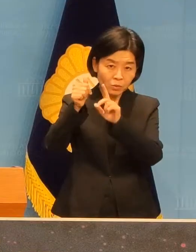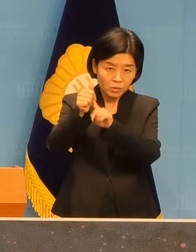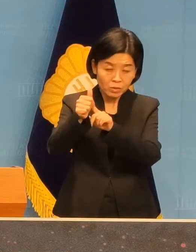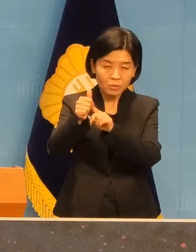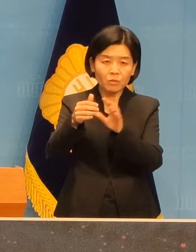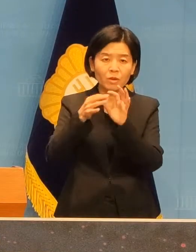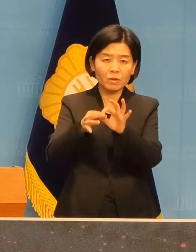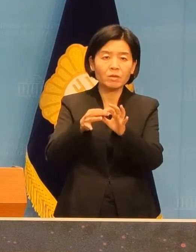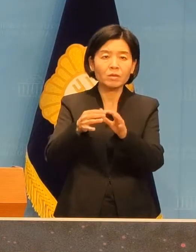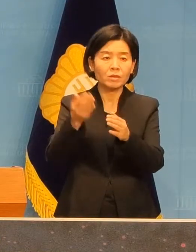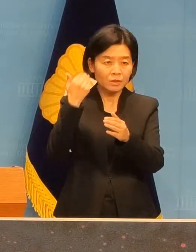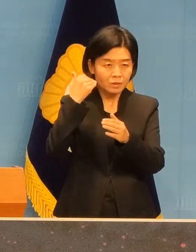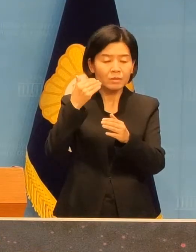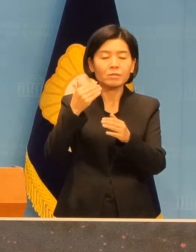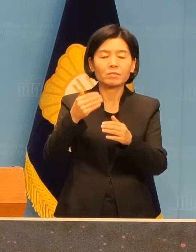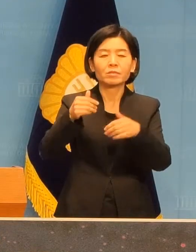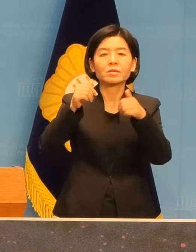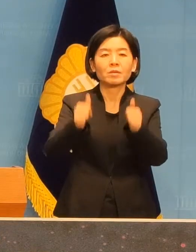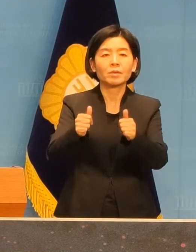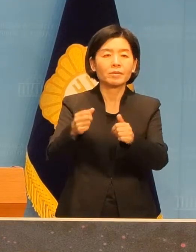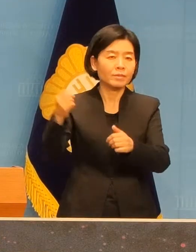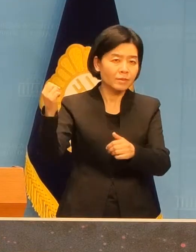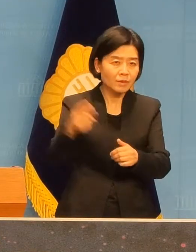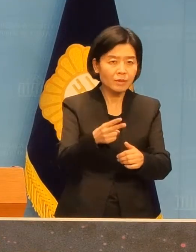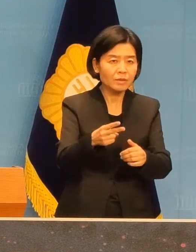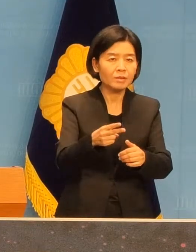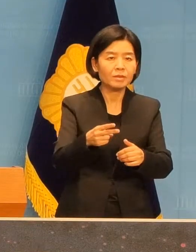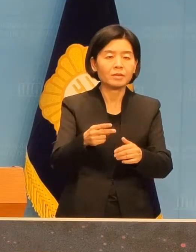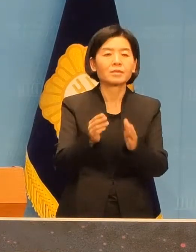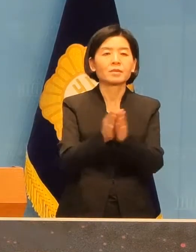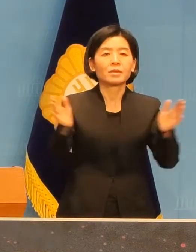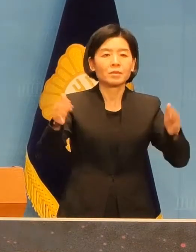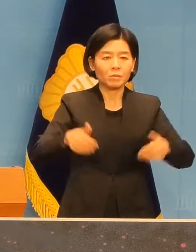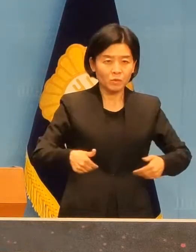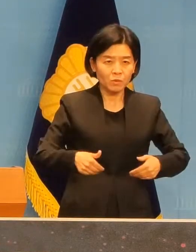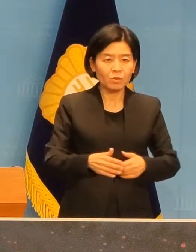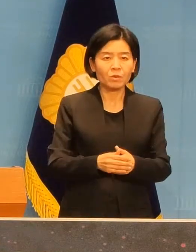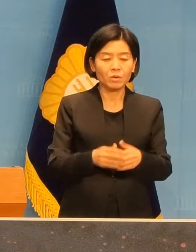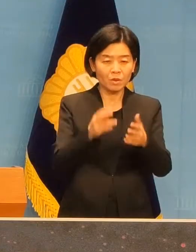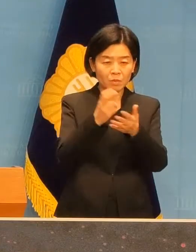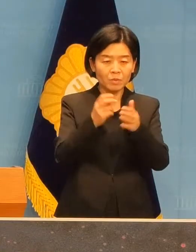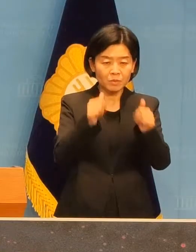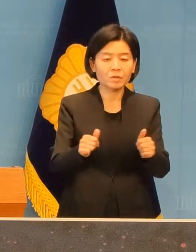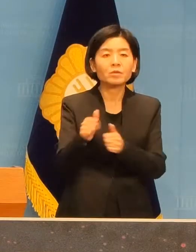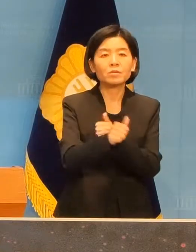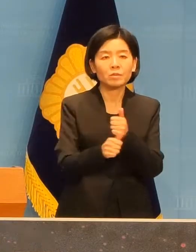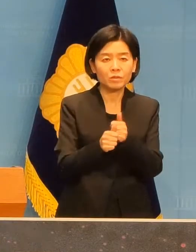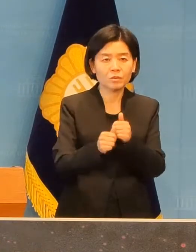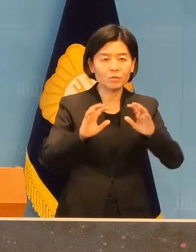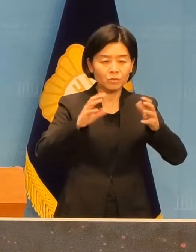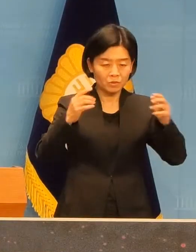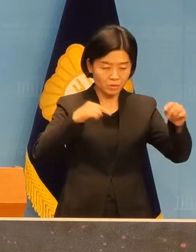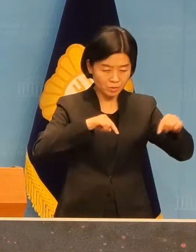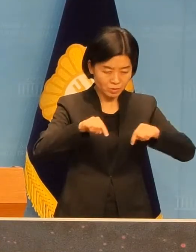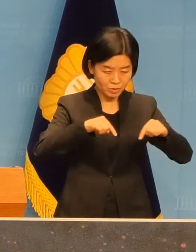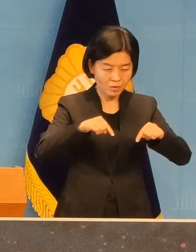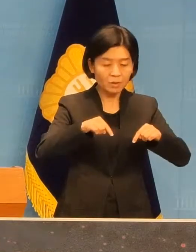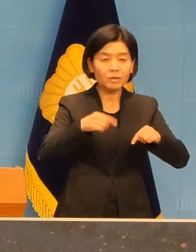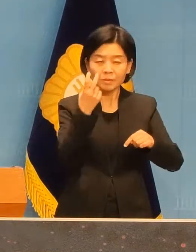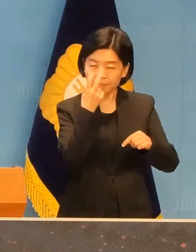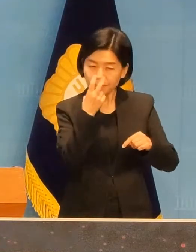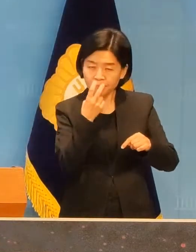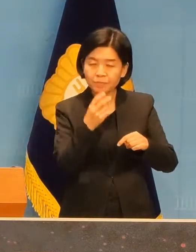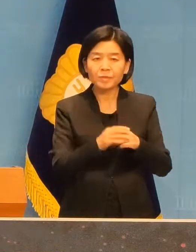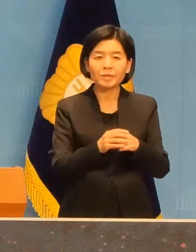재판은 반드시 재개돼야 합니다. 아시다시피 이번 법사위 국정감사에서